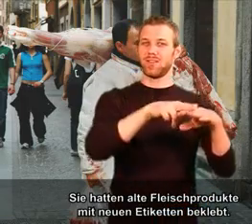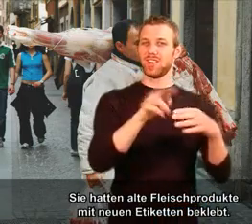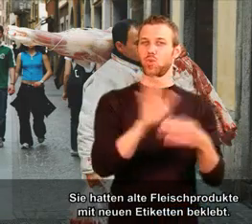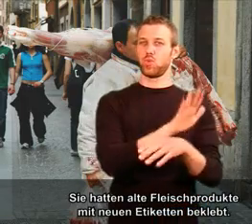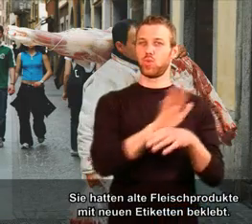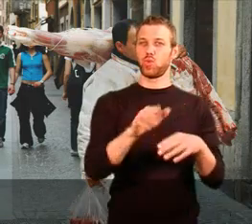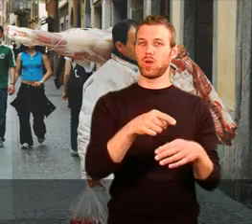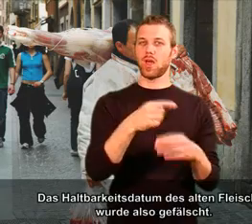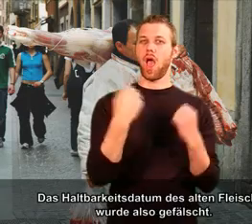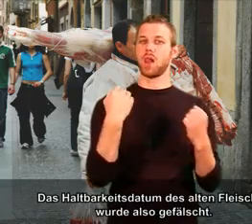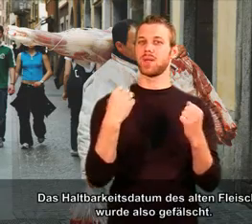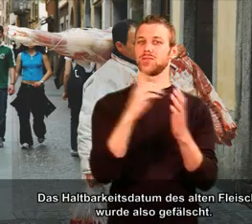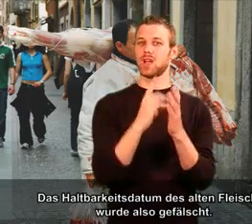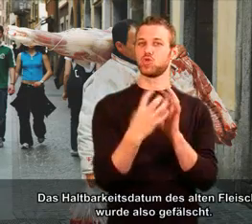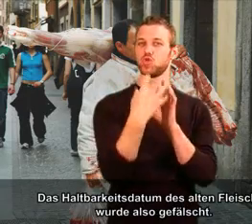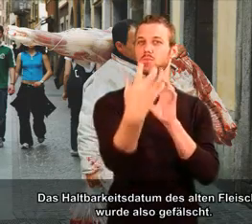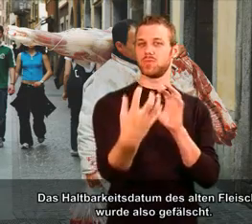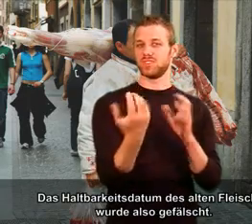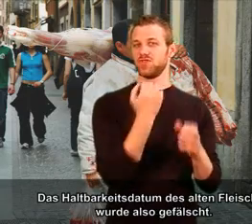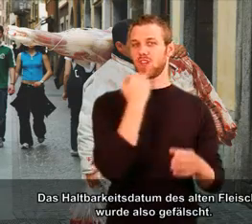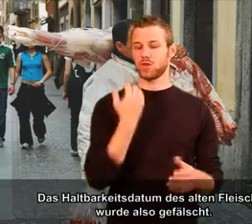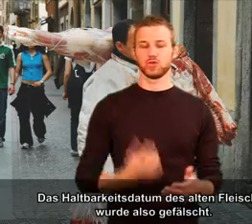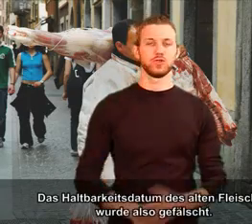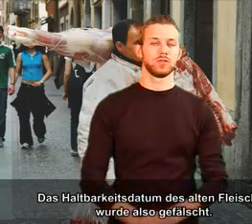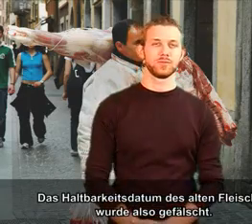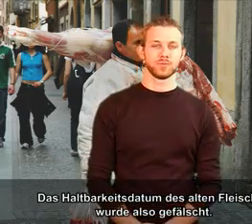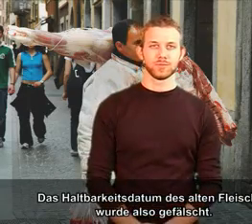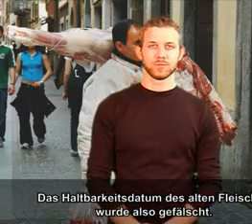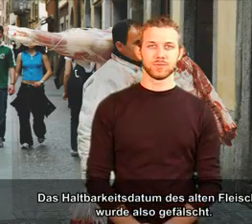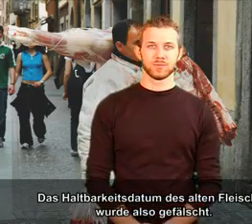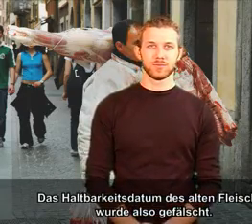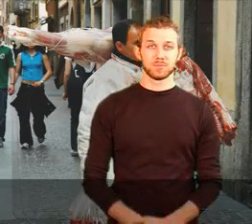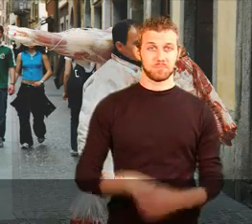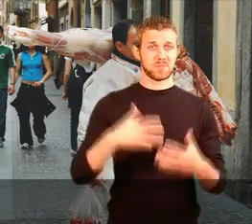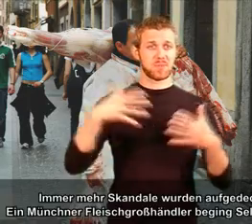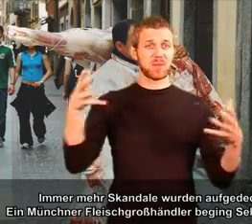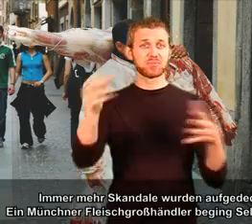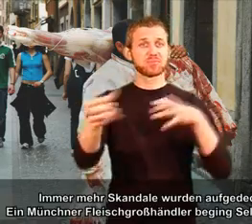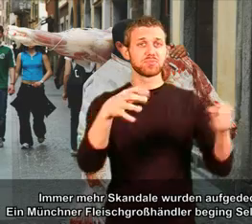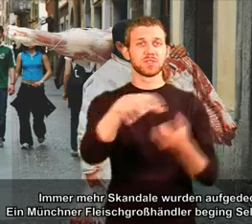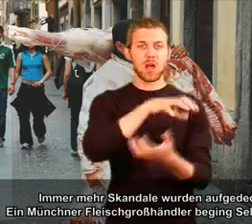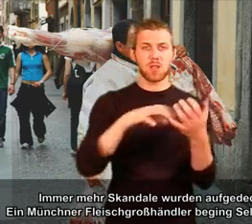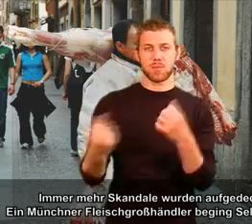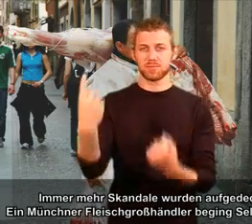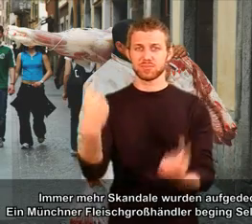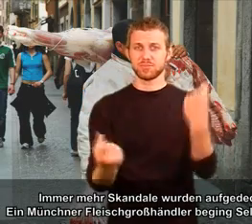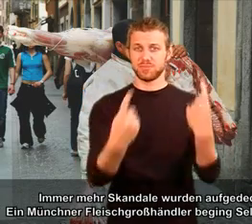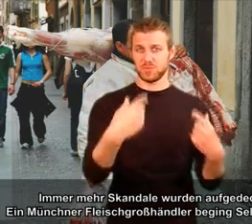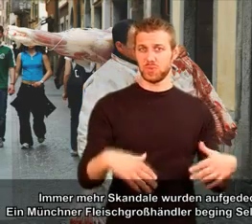beklebt. Das Haltbarkeitsdatum des alten Fleisches wurde also gefälscht. Immer mehr Skandale wurden aufgedeckt.